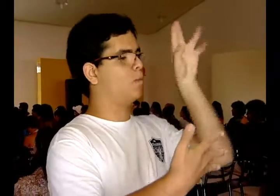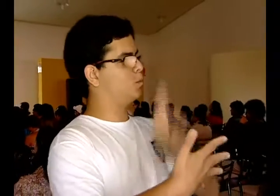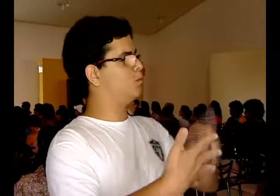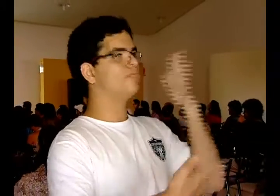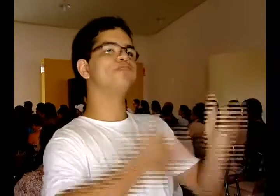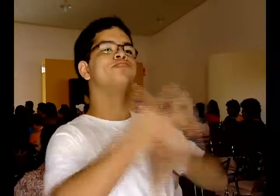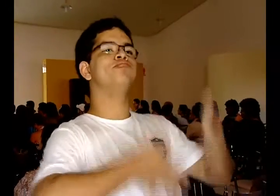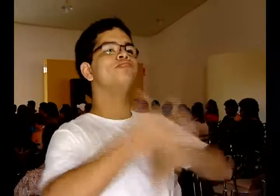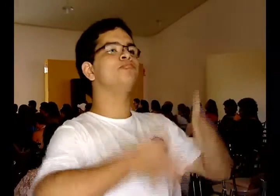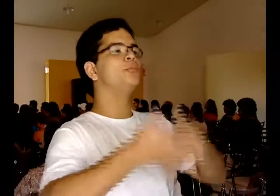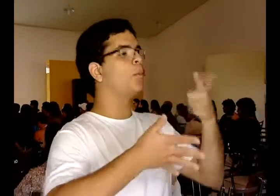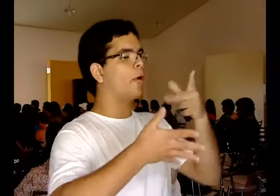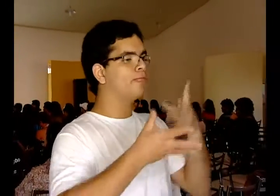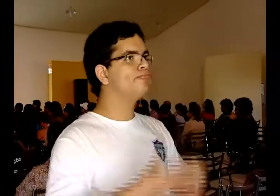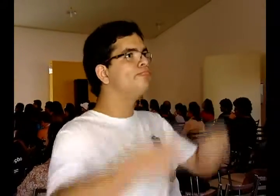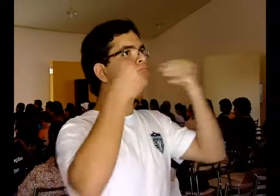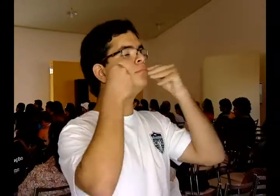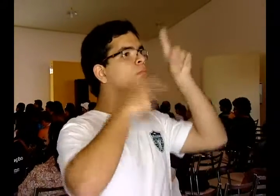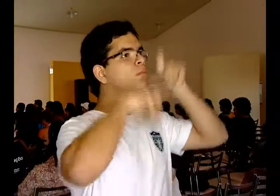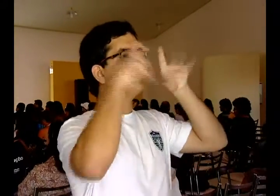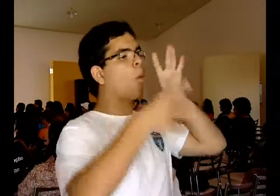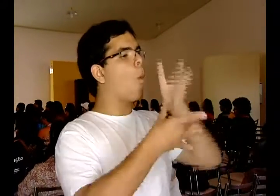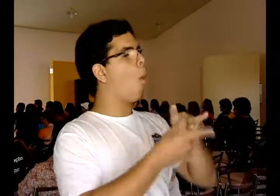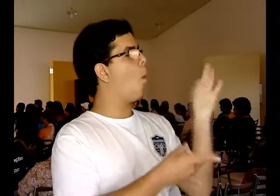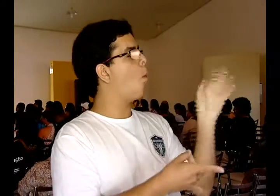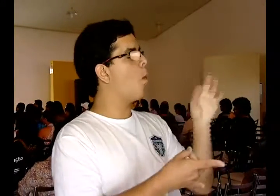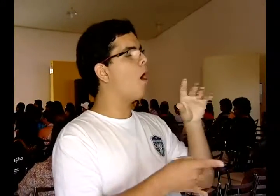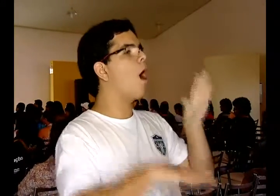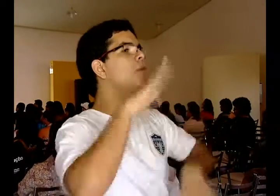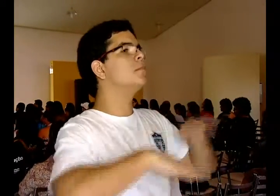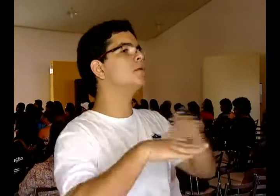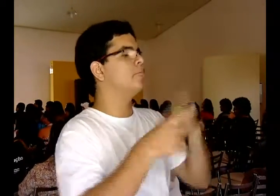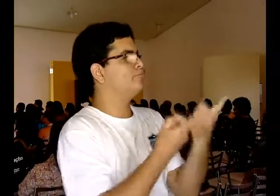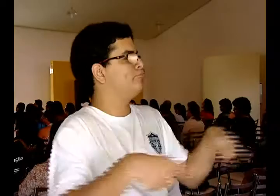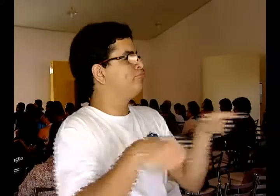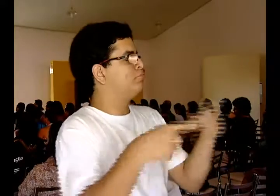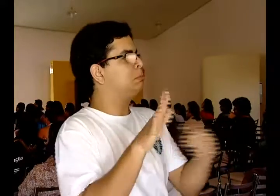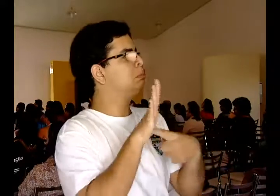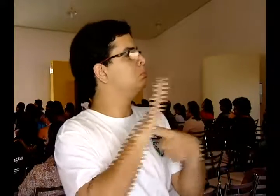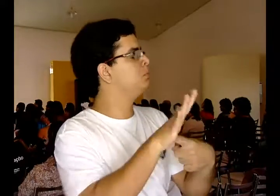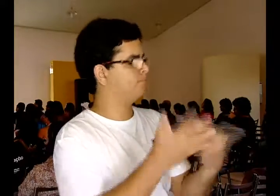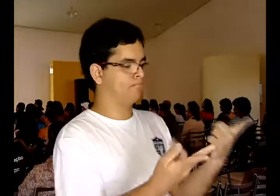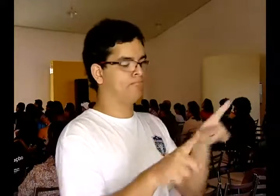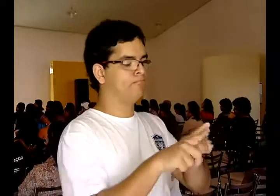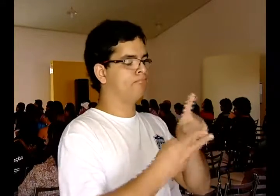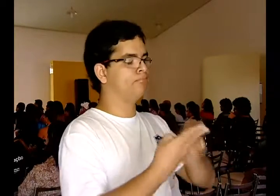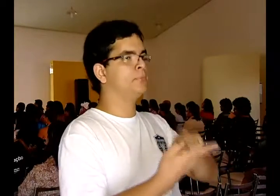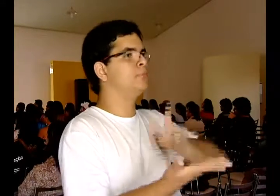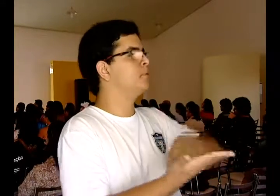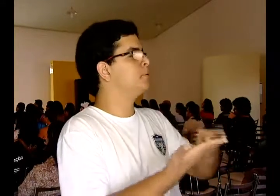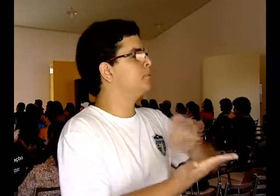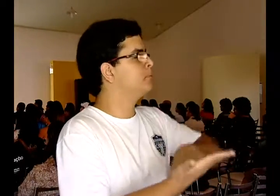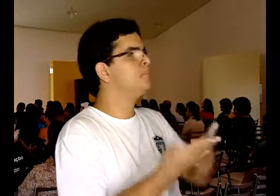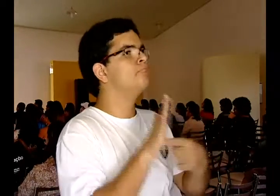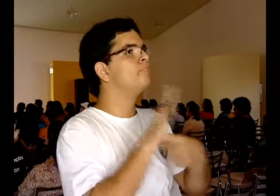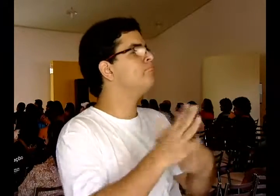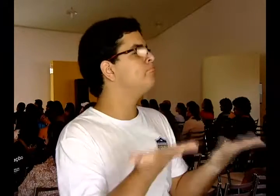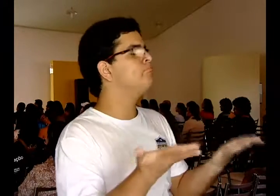corporais. A pessoa que usa a língua de sinais, ela necessariamente precisa usar a expressão